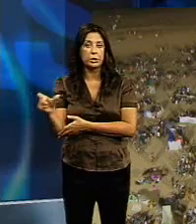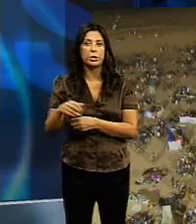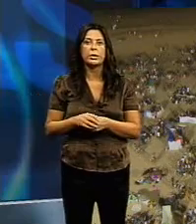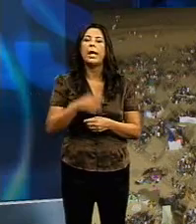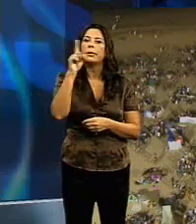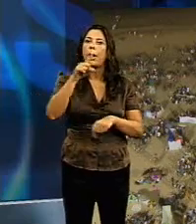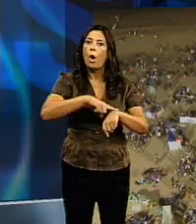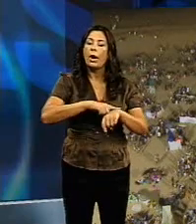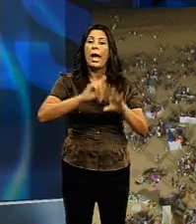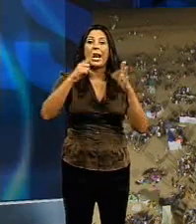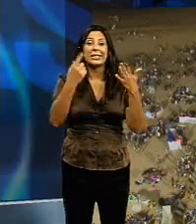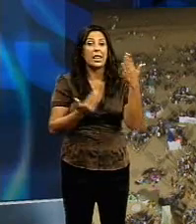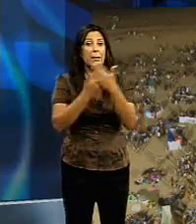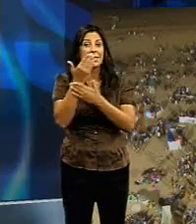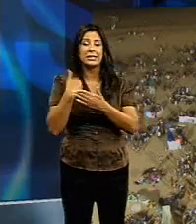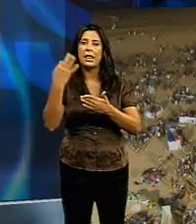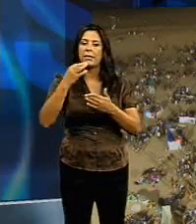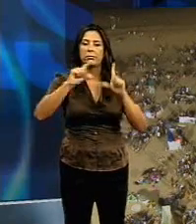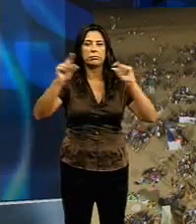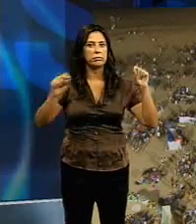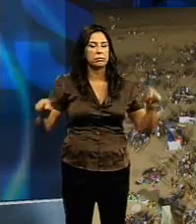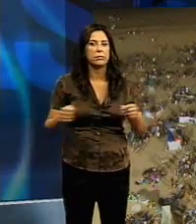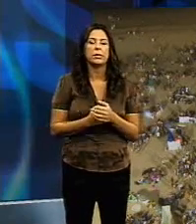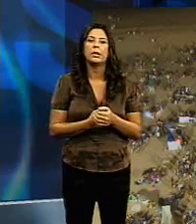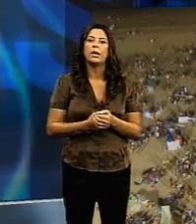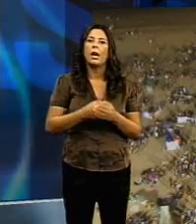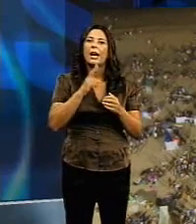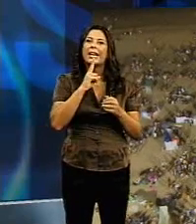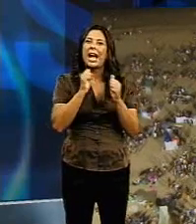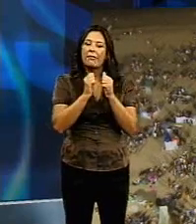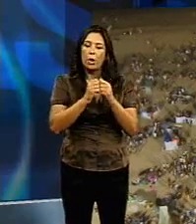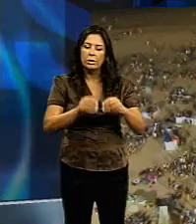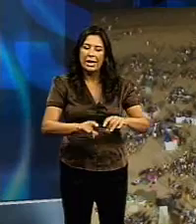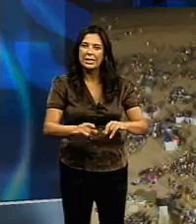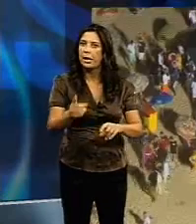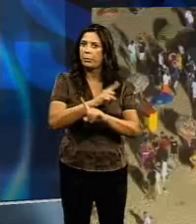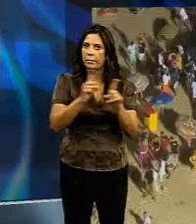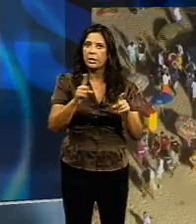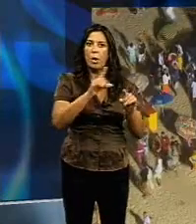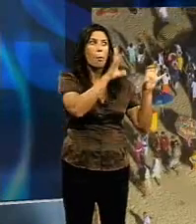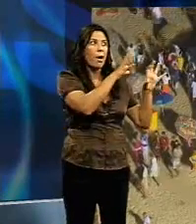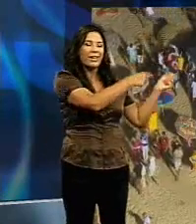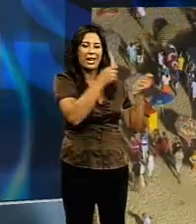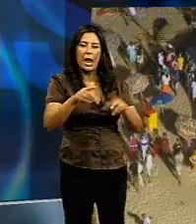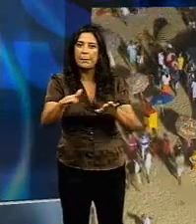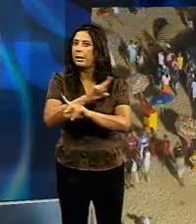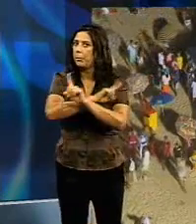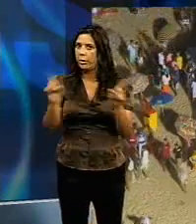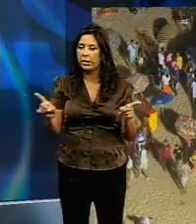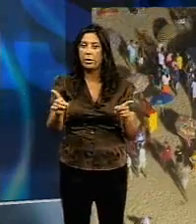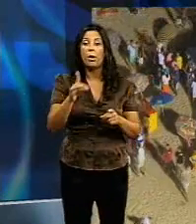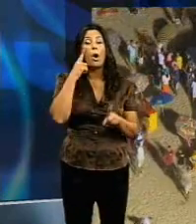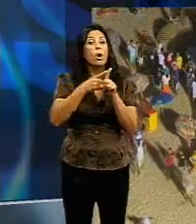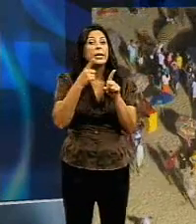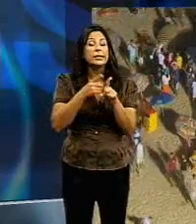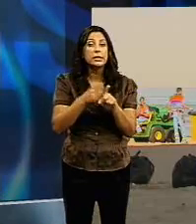desalojo a partir de las 6 de la mañana, la prohibición de usar carbón en la arena o bajar mobiliario, todas ellas conducidas a evitar que la playa quede en mal